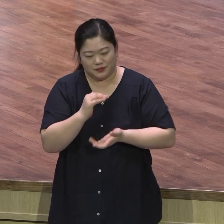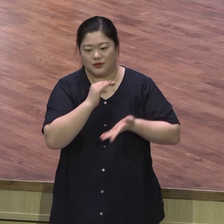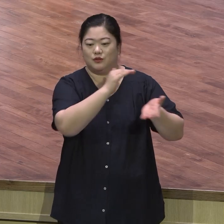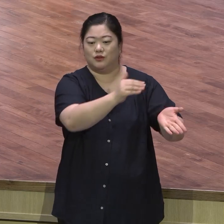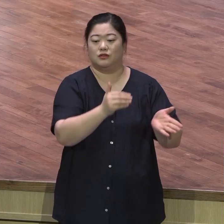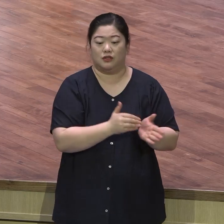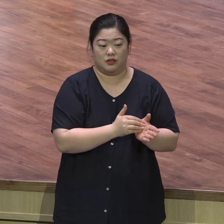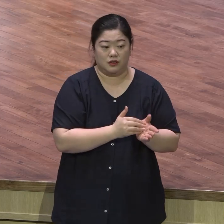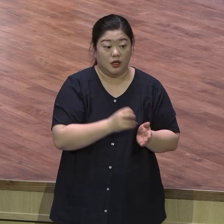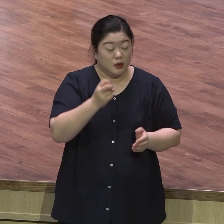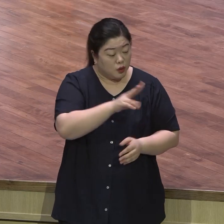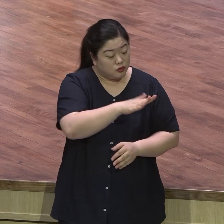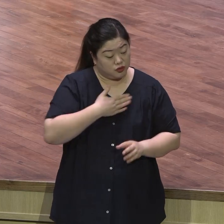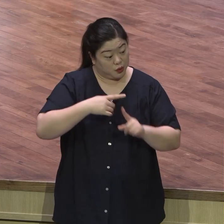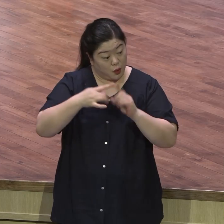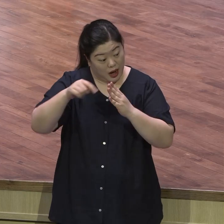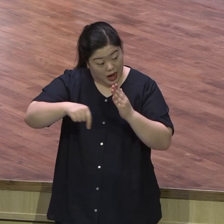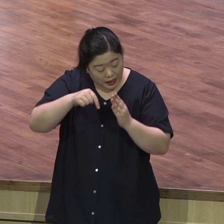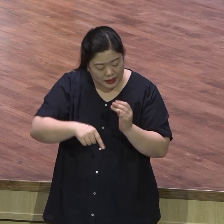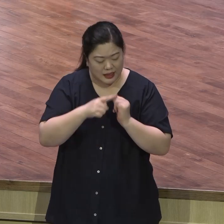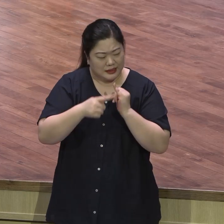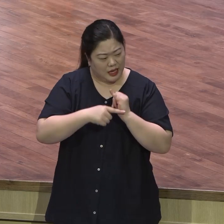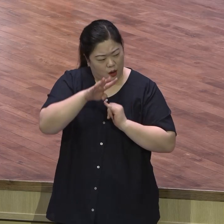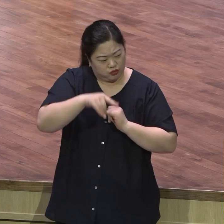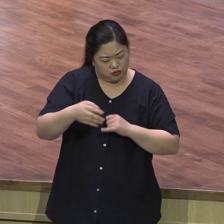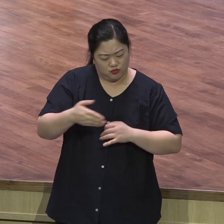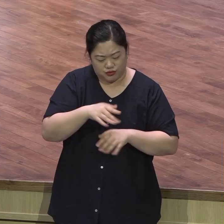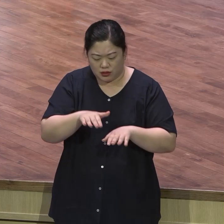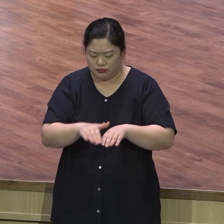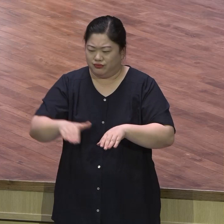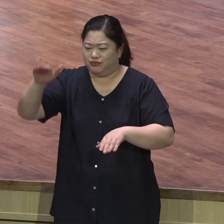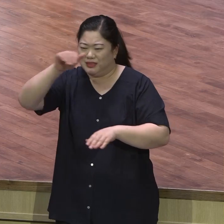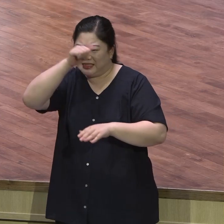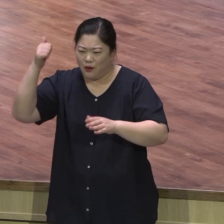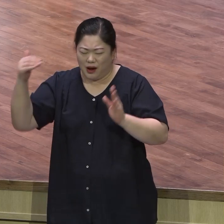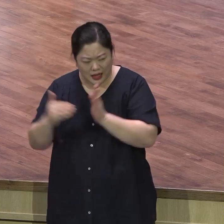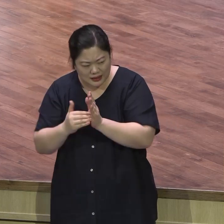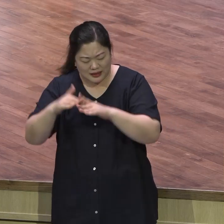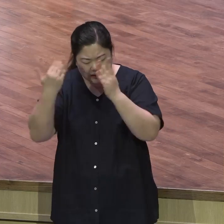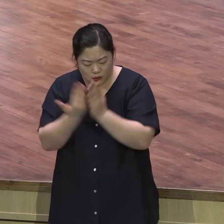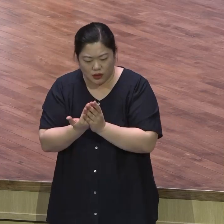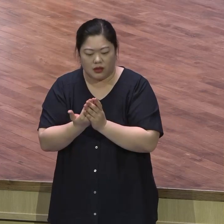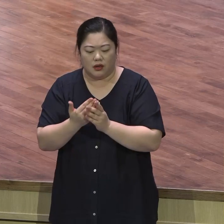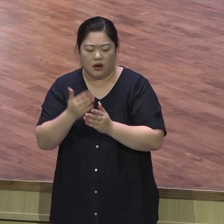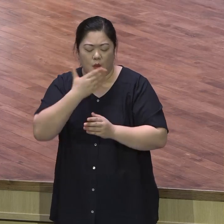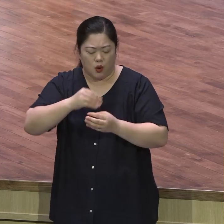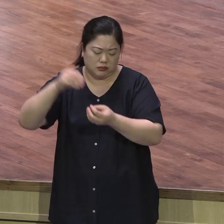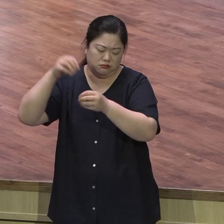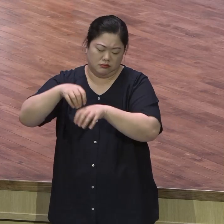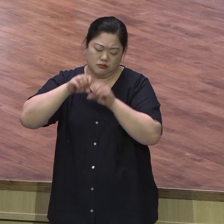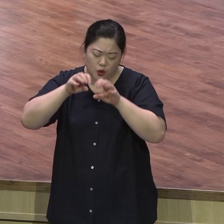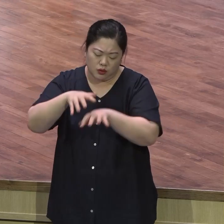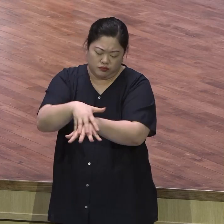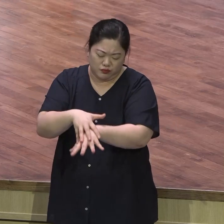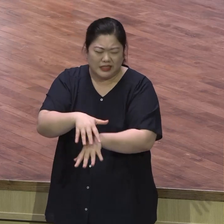태양아포트 태양아포트 배속에서부터 찰 약 전달해서 쫙 랩노뜨들이 찰 커고 있죠 우리